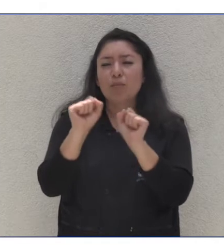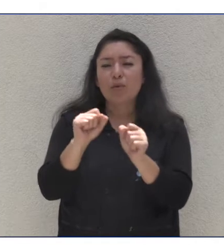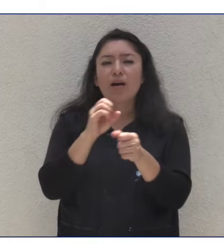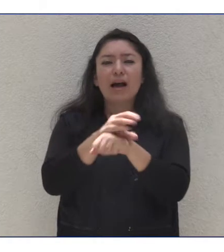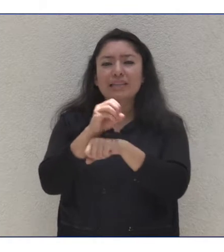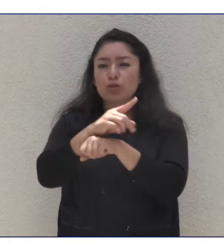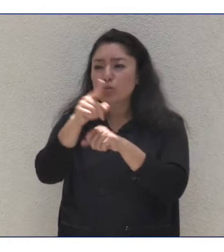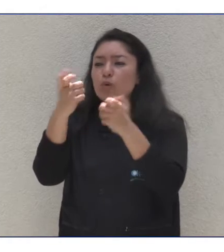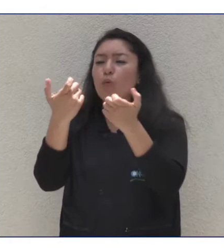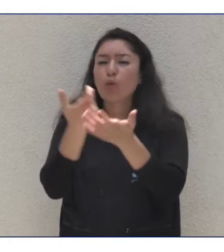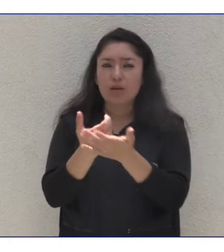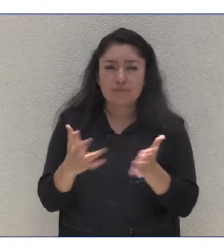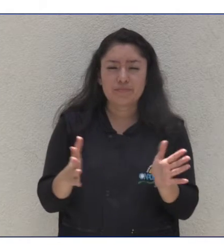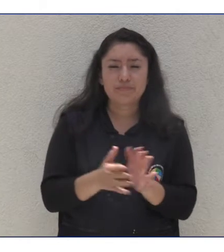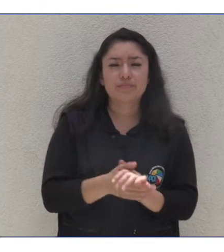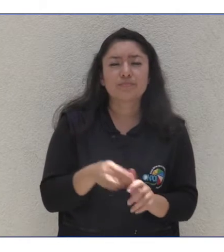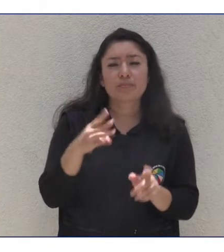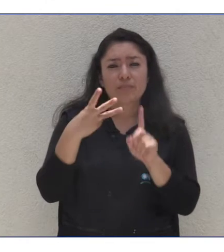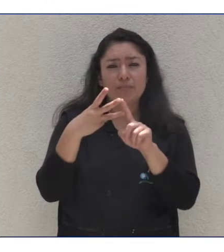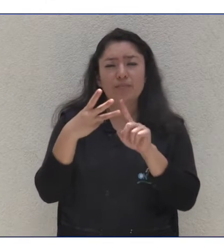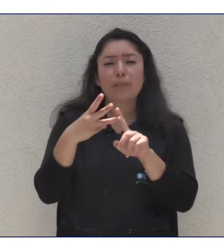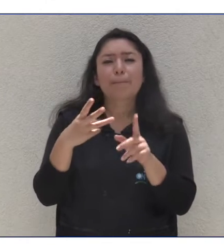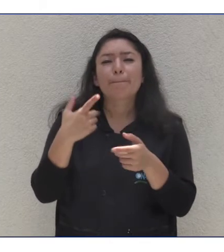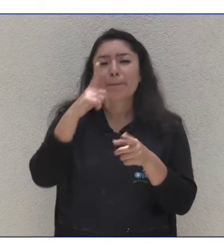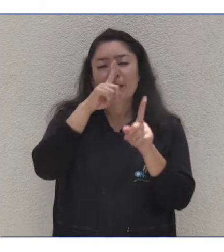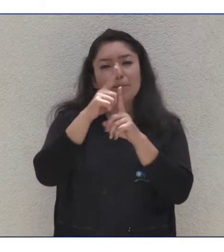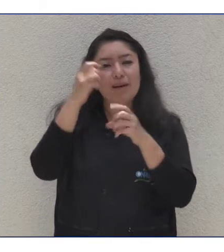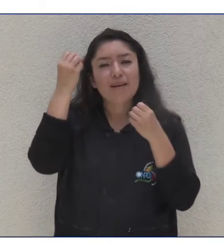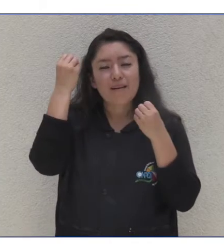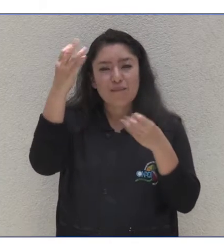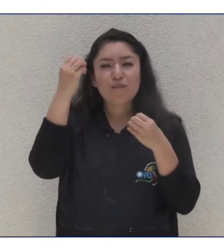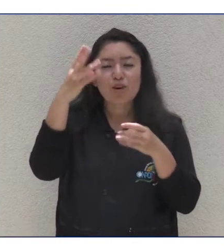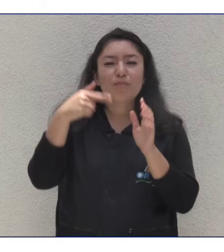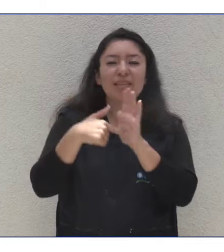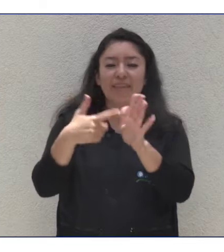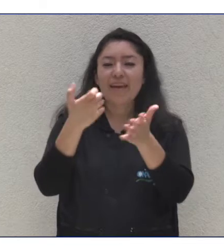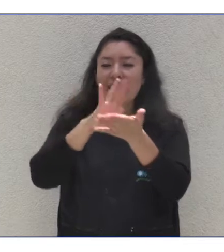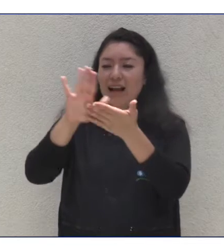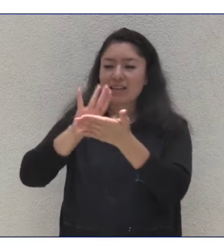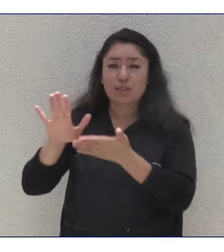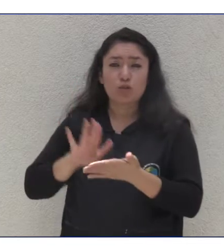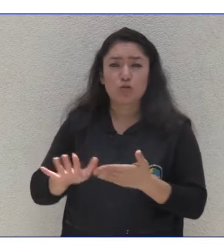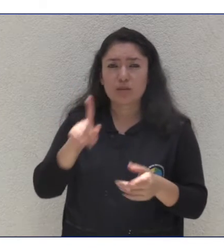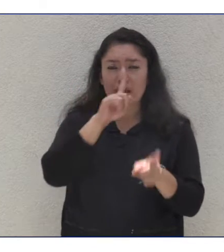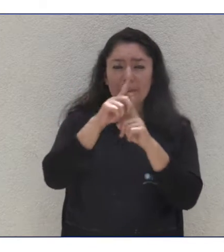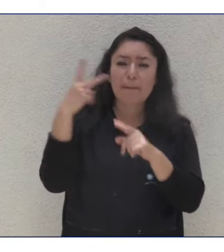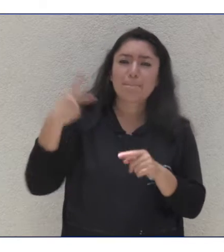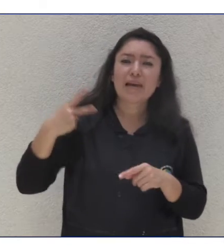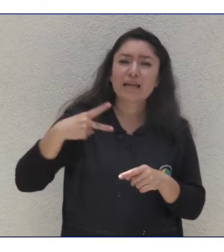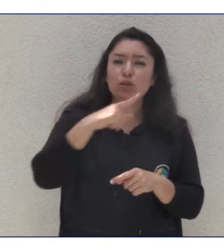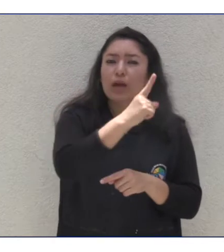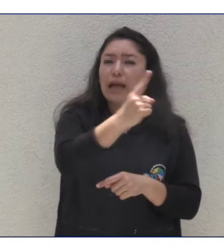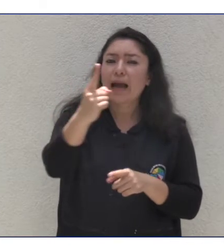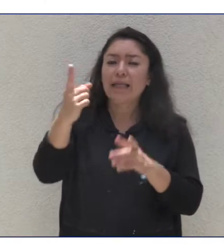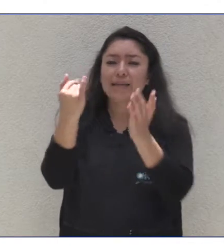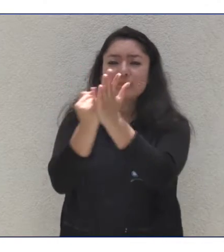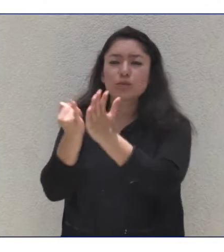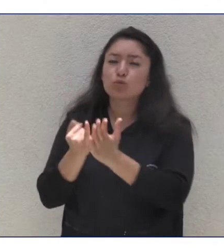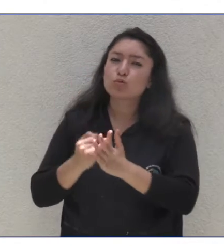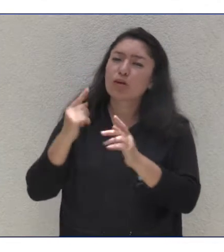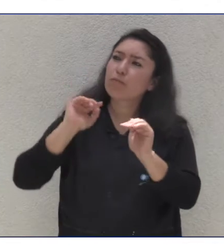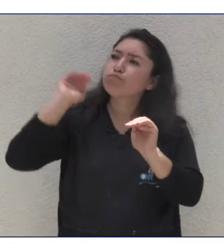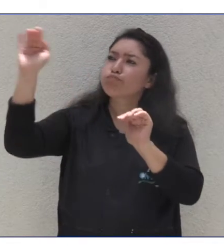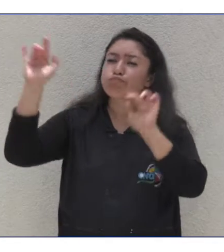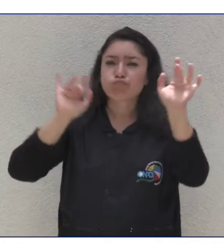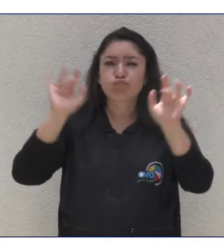mencionadas en el numeral anterior. 3. El informe de los gastos y viáticos de las delegaciones de cada institución al exterior del